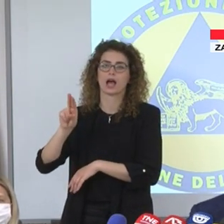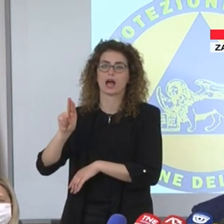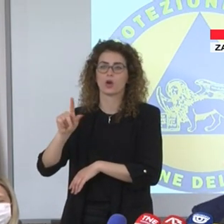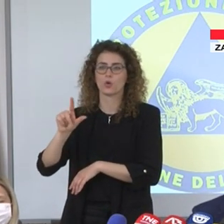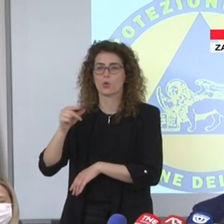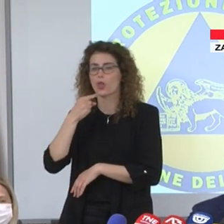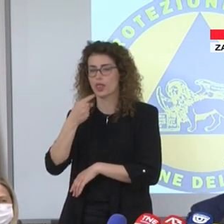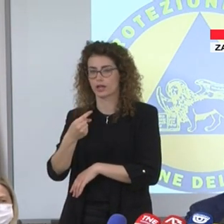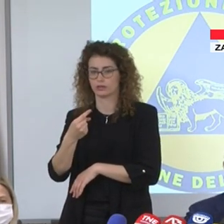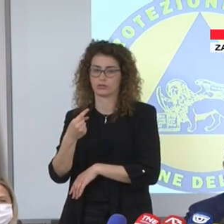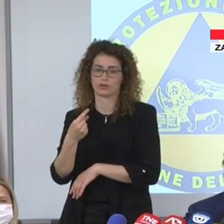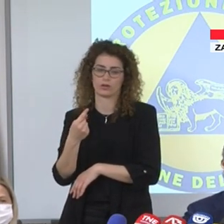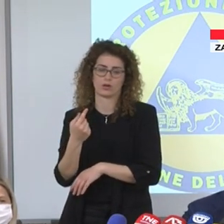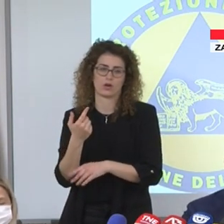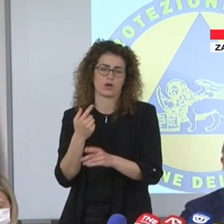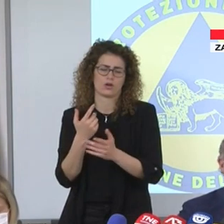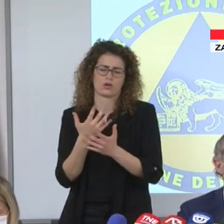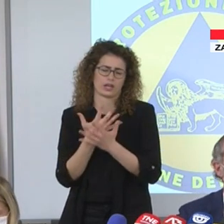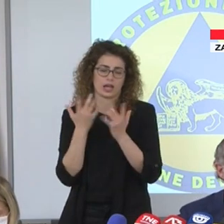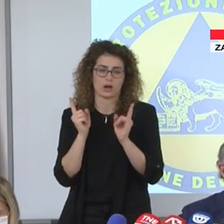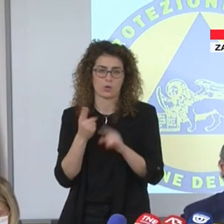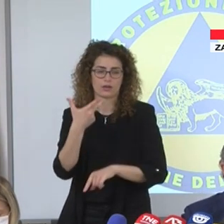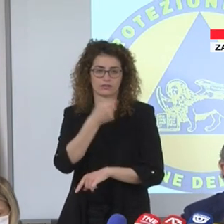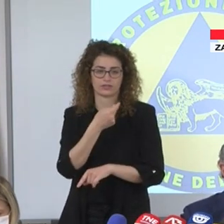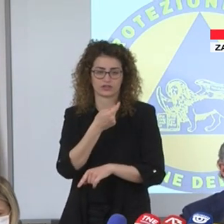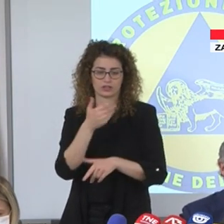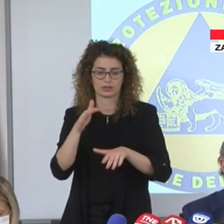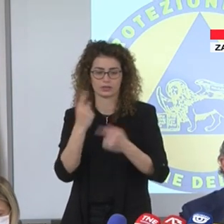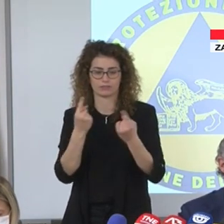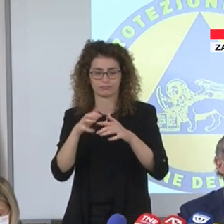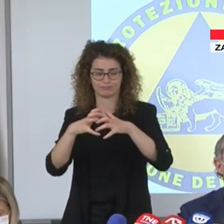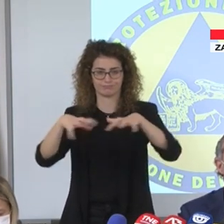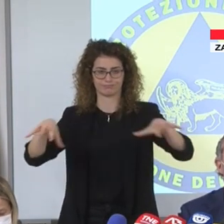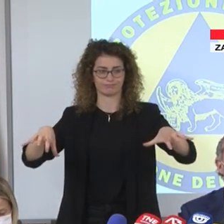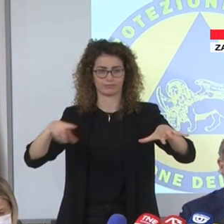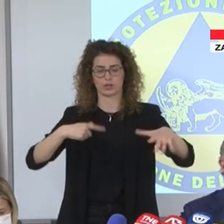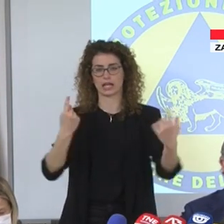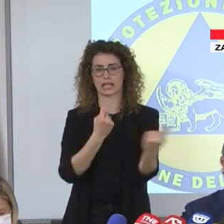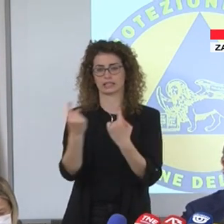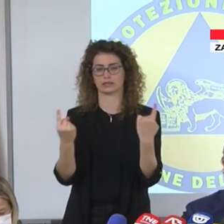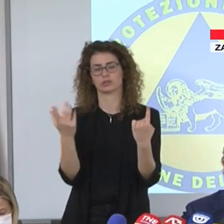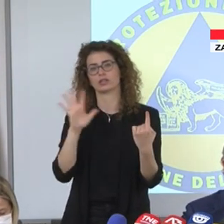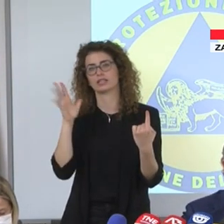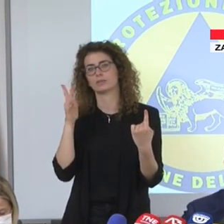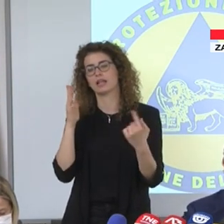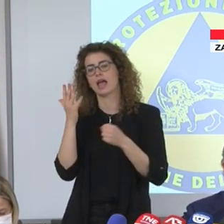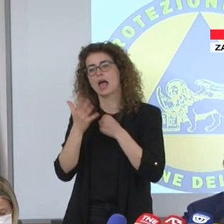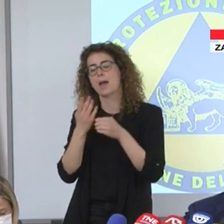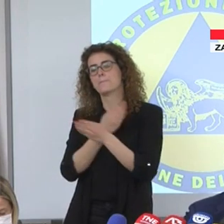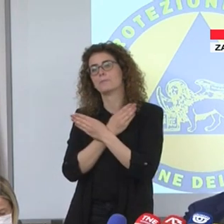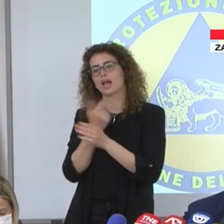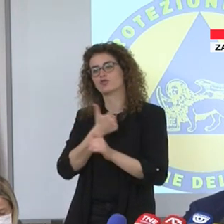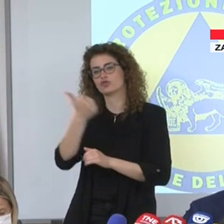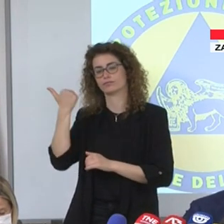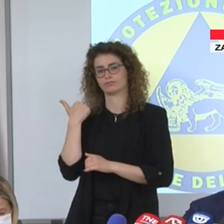che la vaccinazione sia la grande spartiacque. Voi immaginate lo scenario di oggi. Noi oggi siamo in uno scenario simile a quello di maggio dell'anno scorso, senza